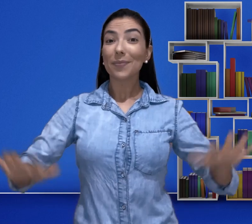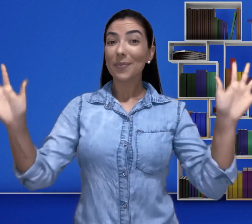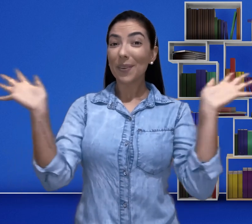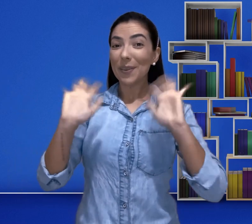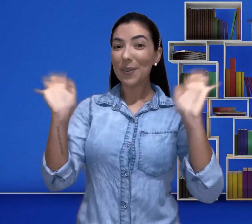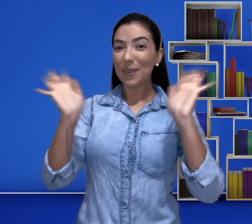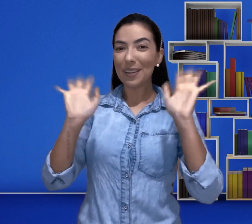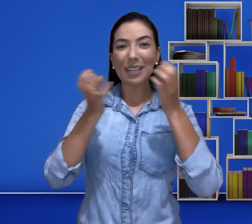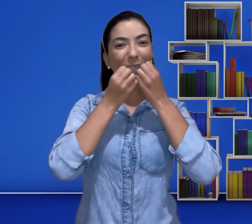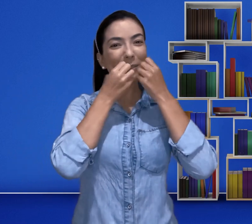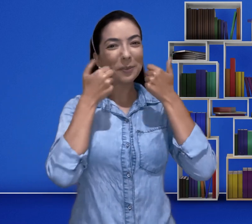Olá, tudo bem?